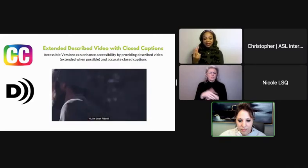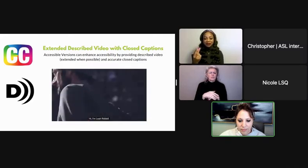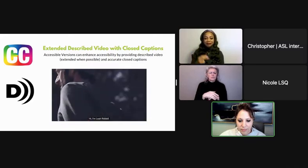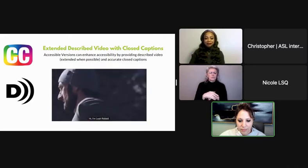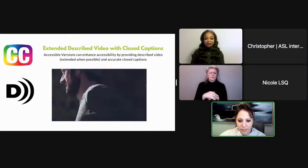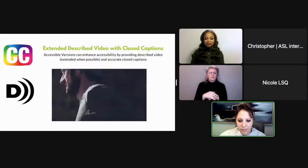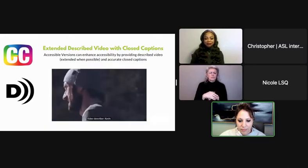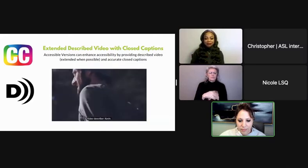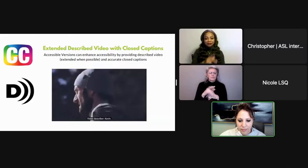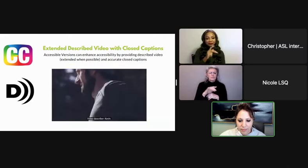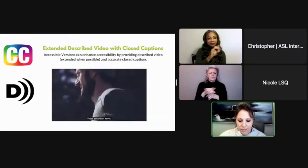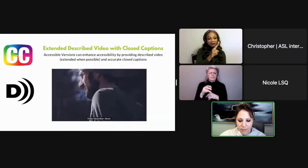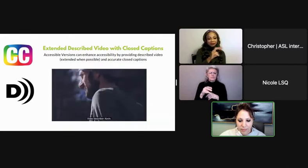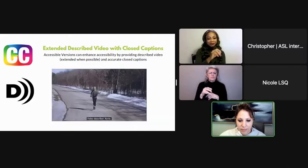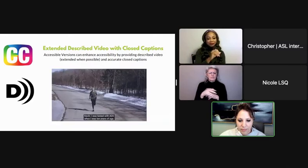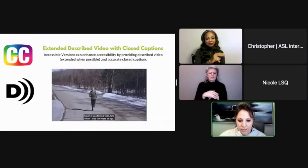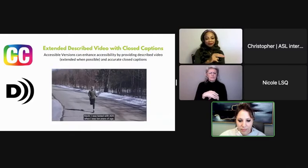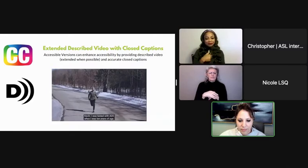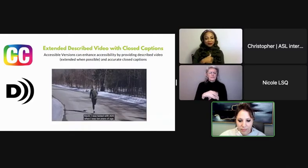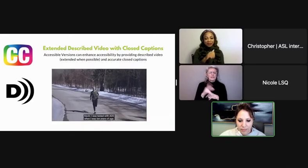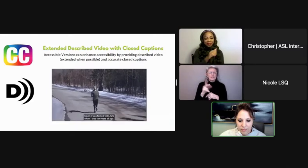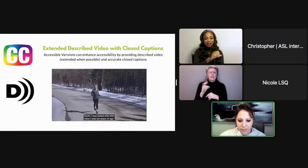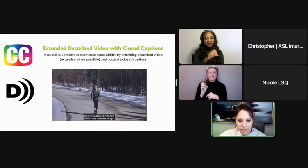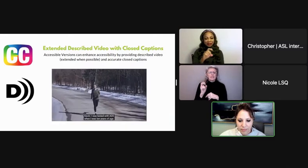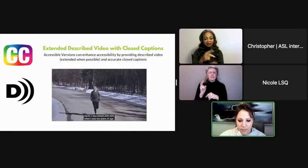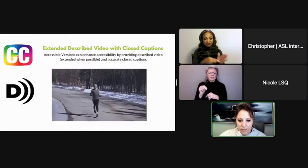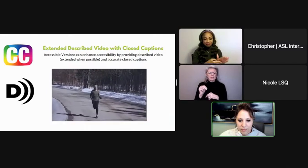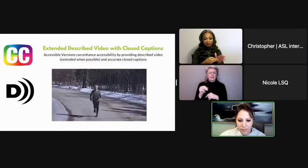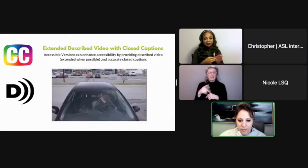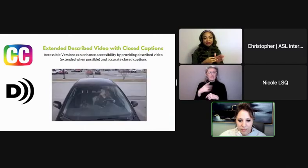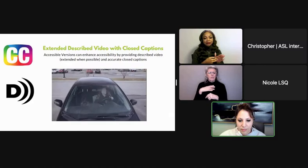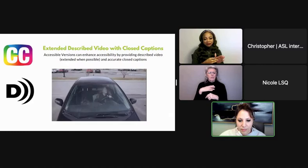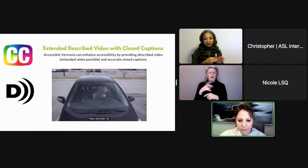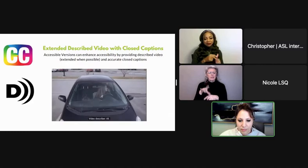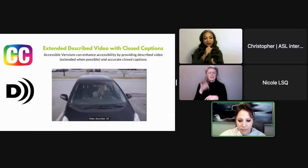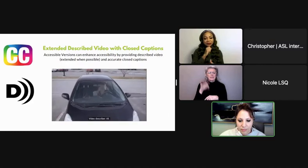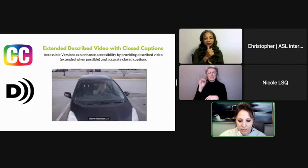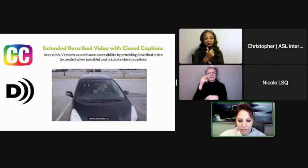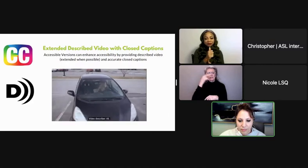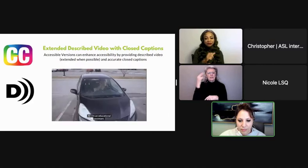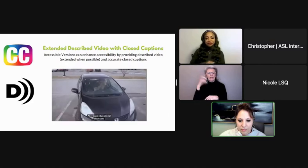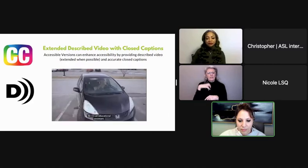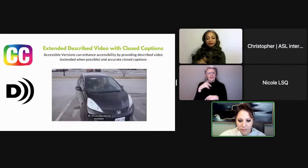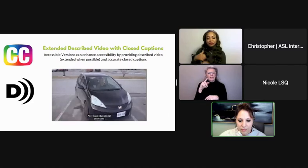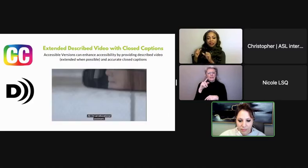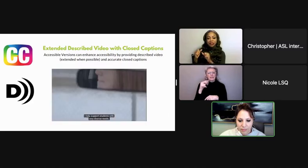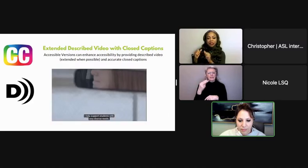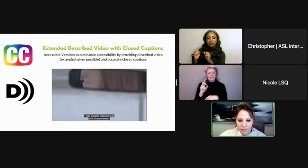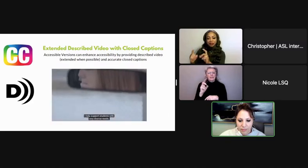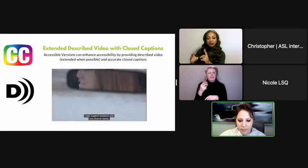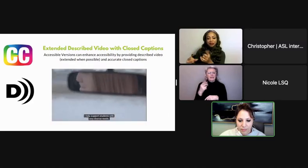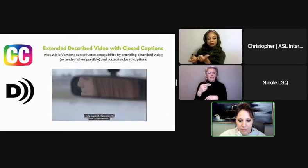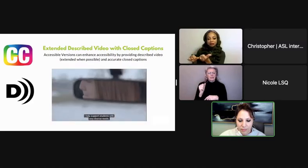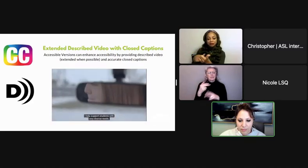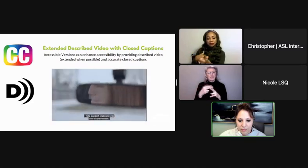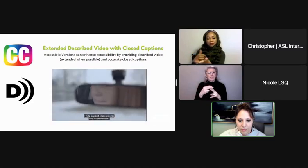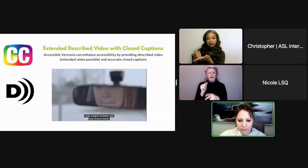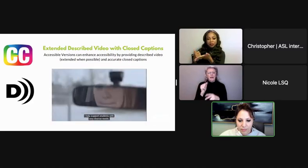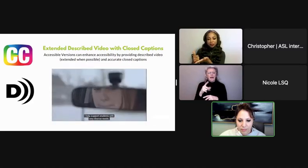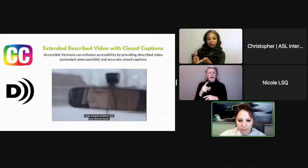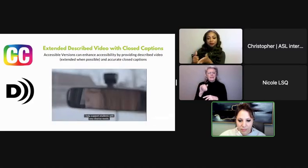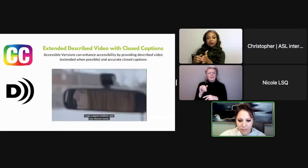'ai été diagnostiquée avec le TDA, je m'appelle Ali, je suis